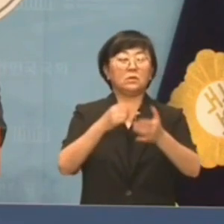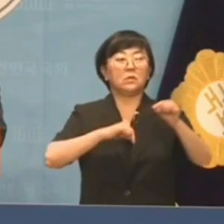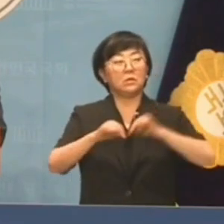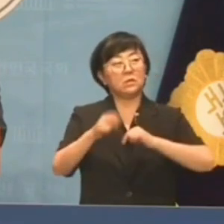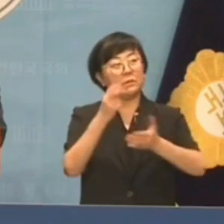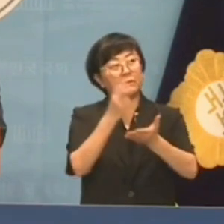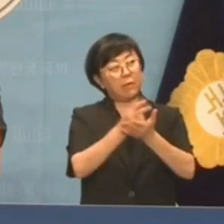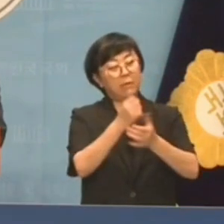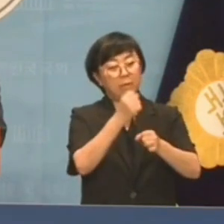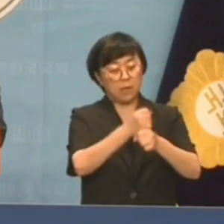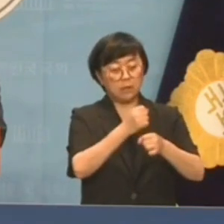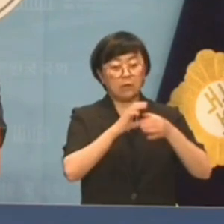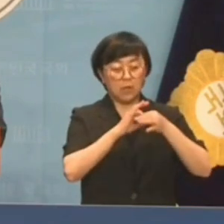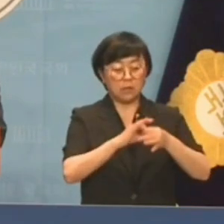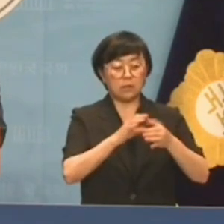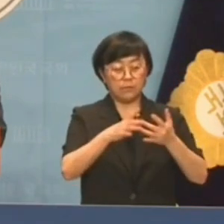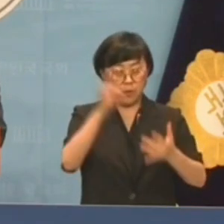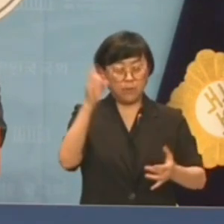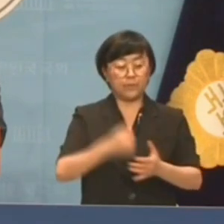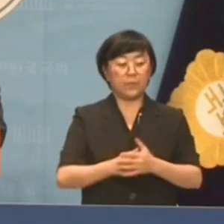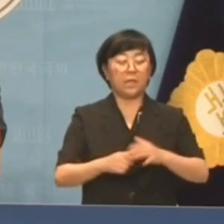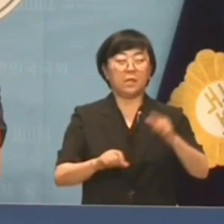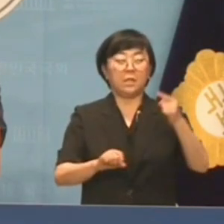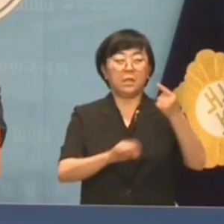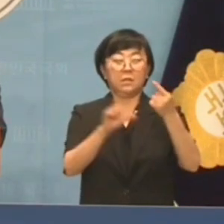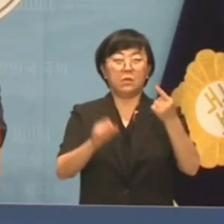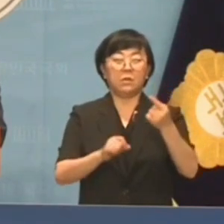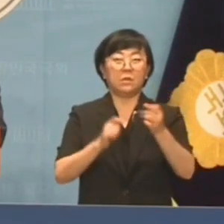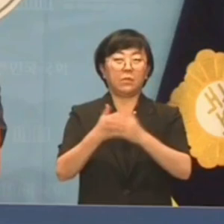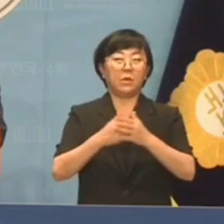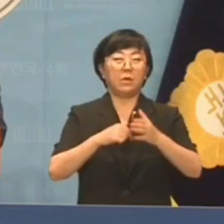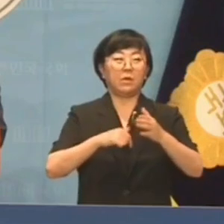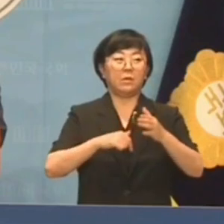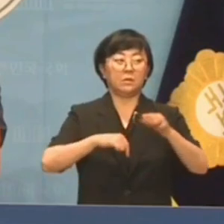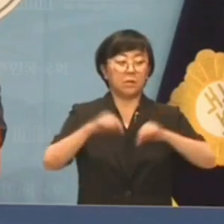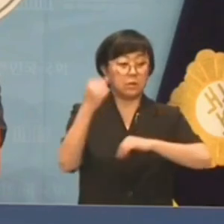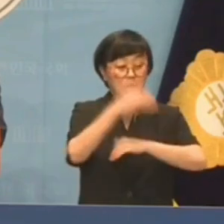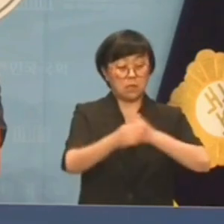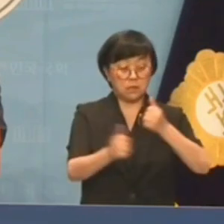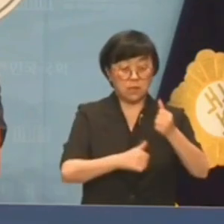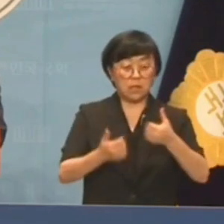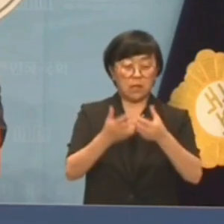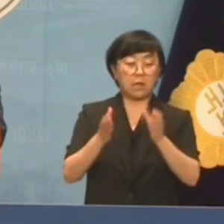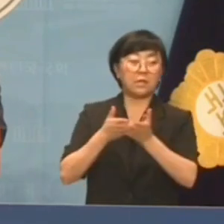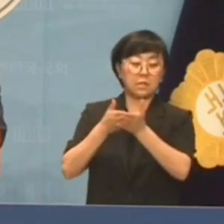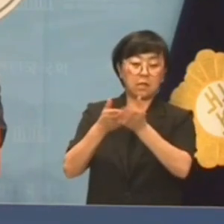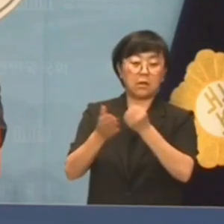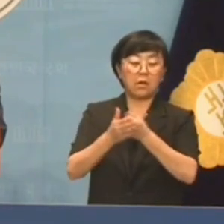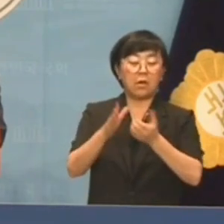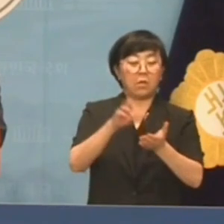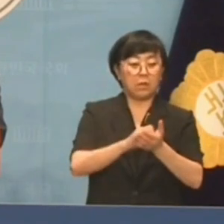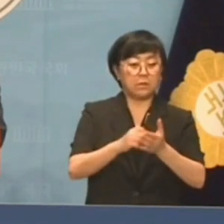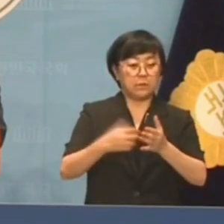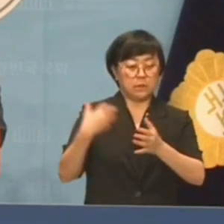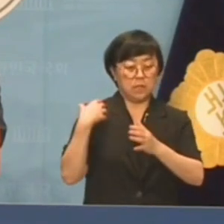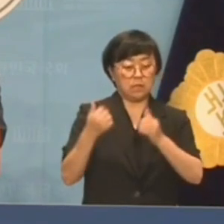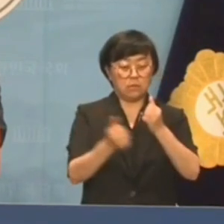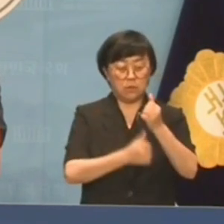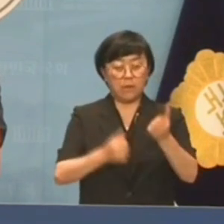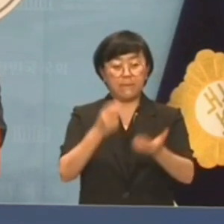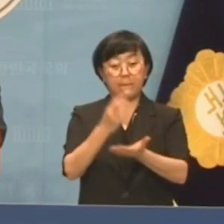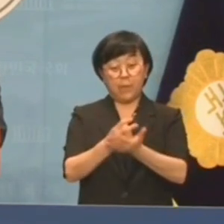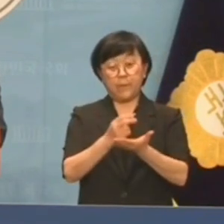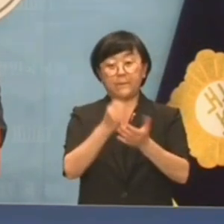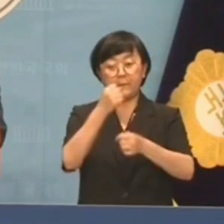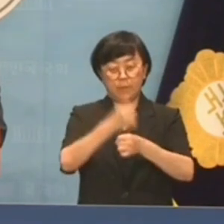과제를 선정할 것입니다. 이후 이를 당 원내대표와 정책위 의장에게 제안하고 과제별 책임위원 중심으로